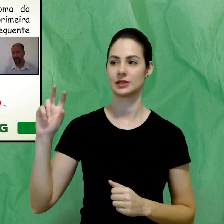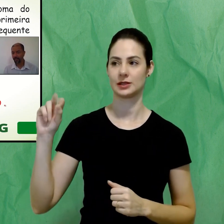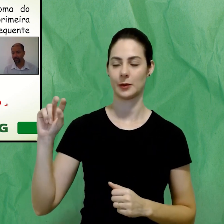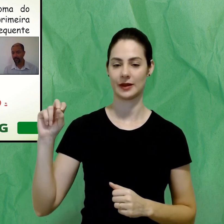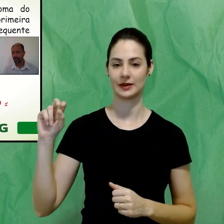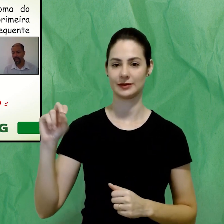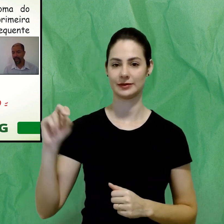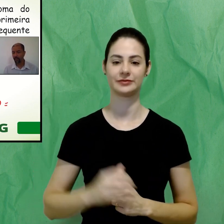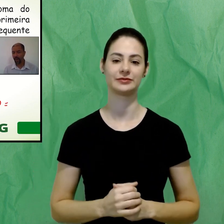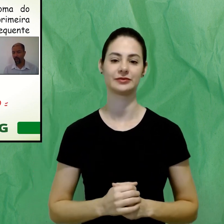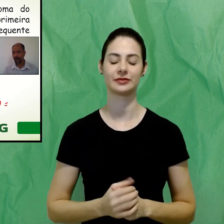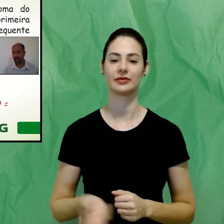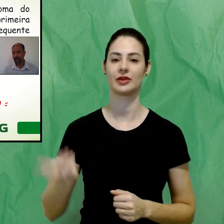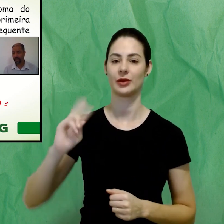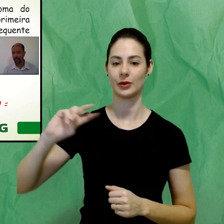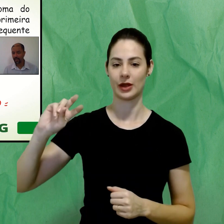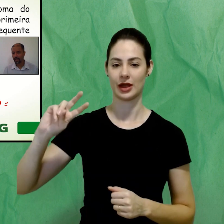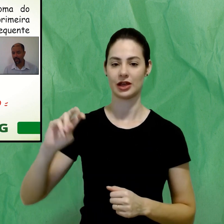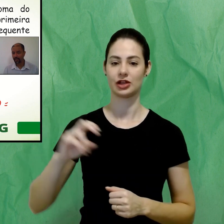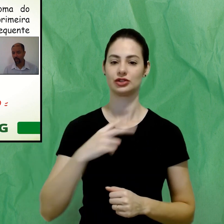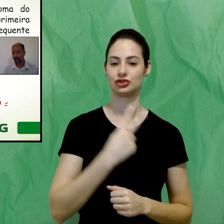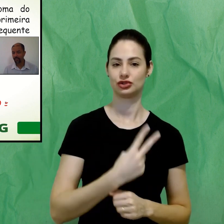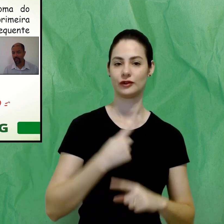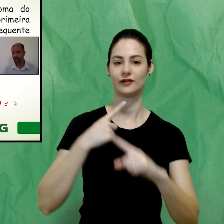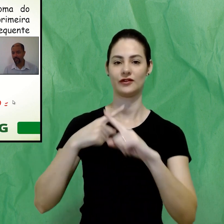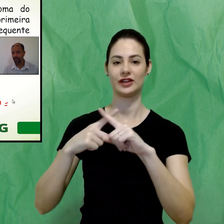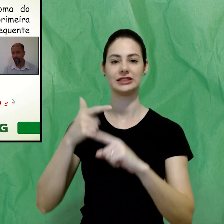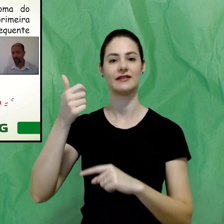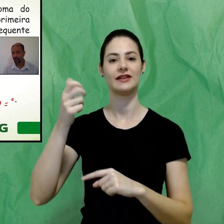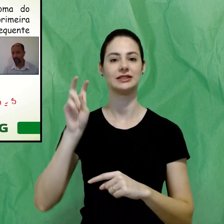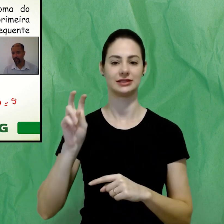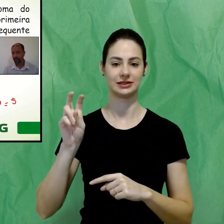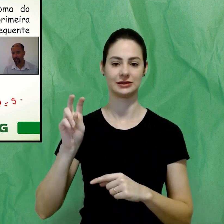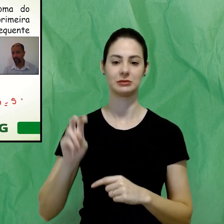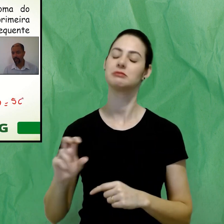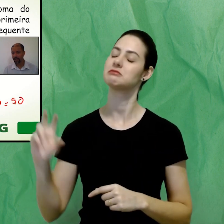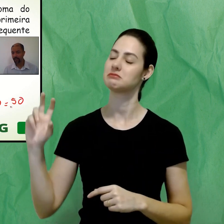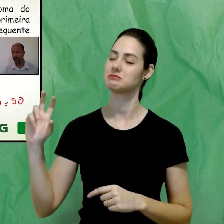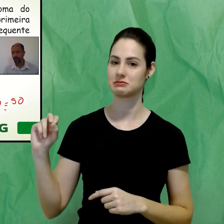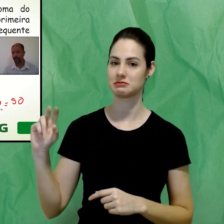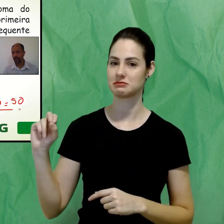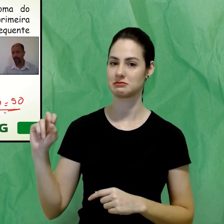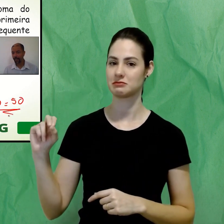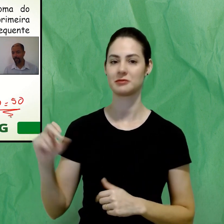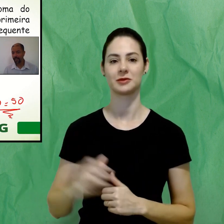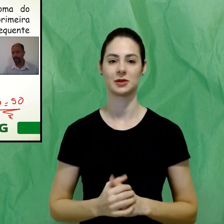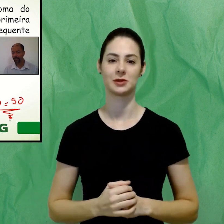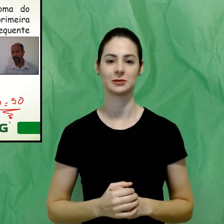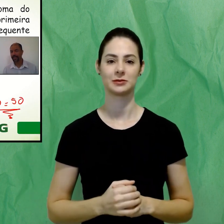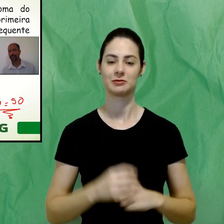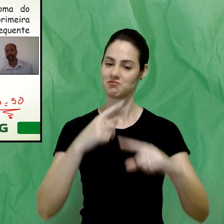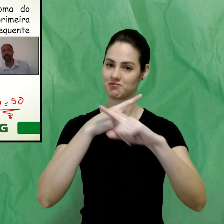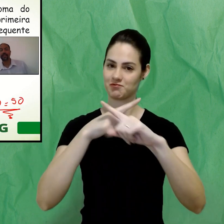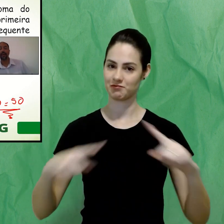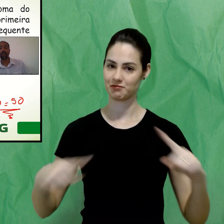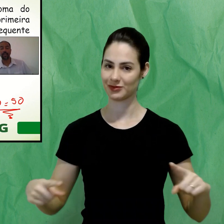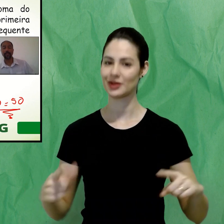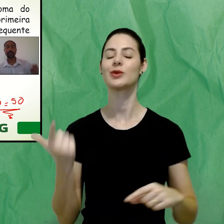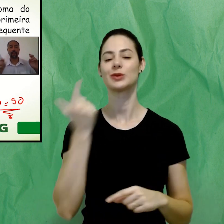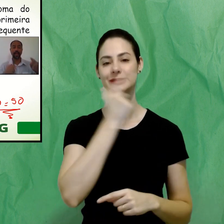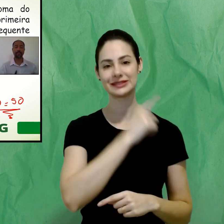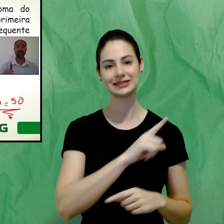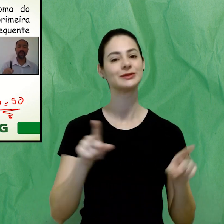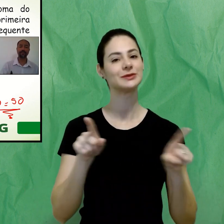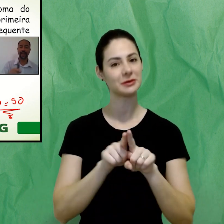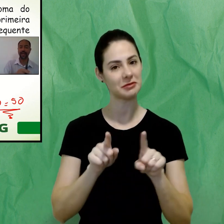50. É igual a 2 vezes 25. 50. Aplicando a propriedade fundamental,